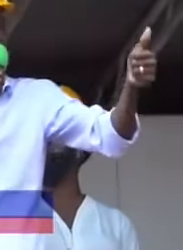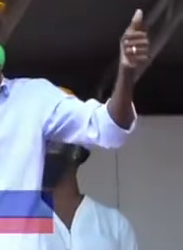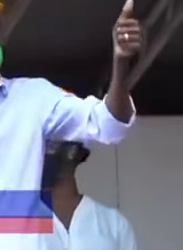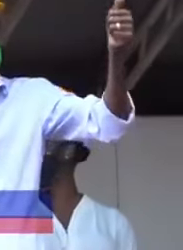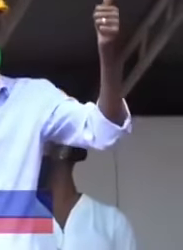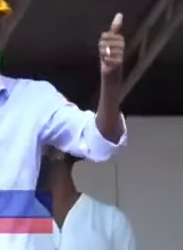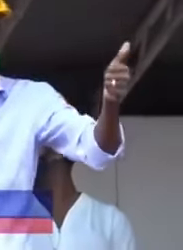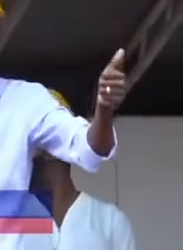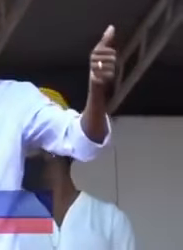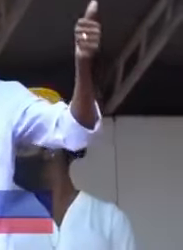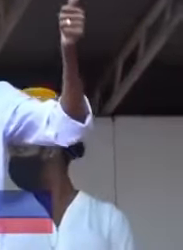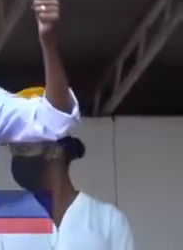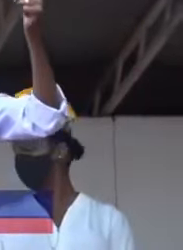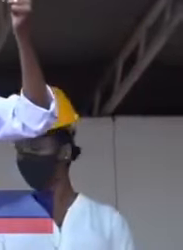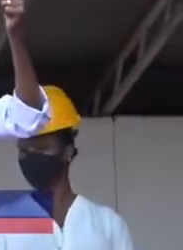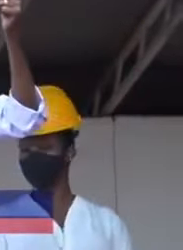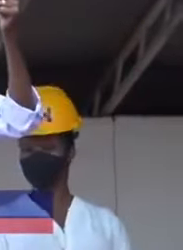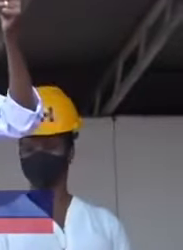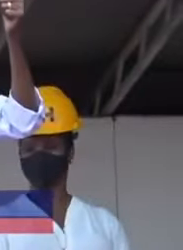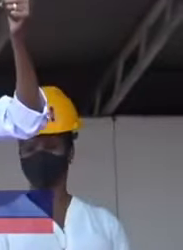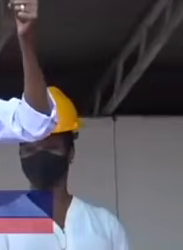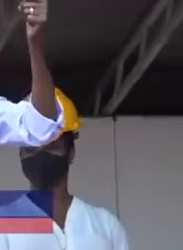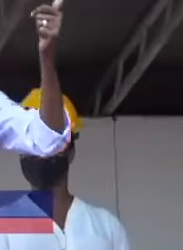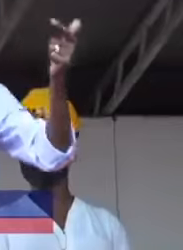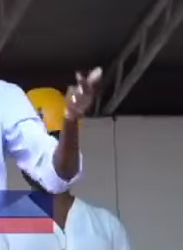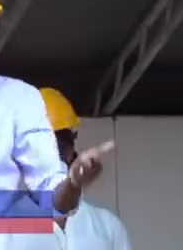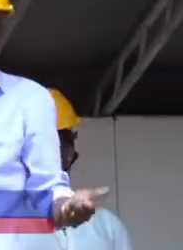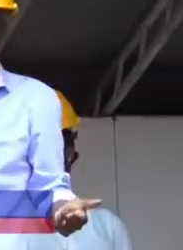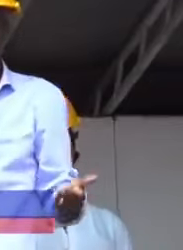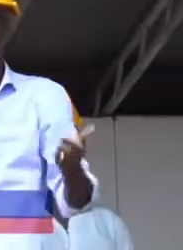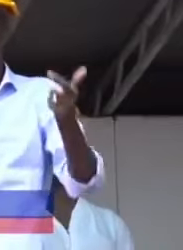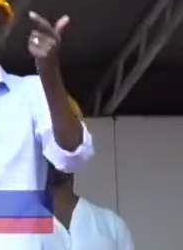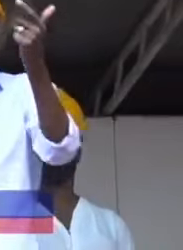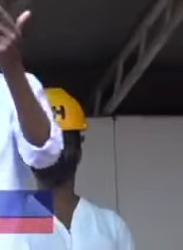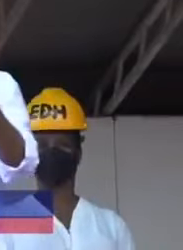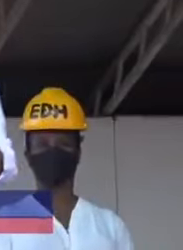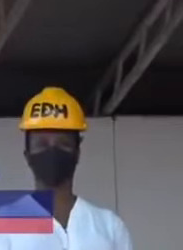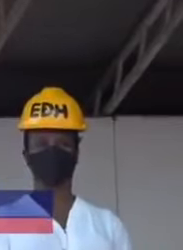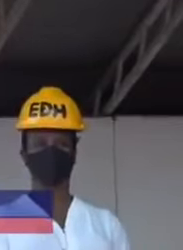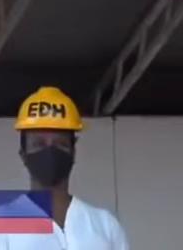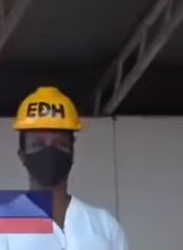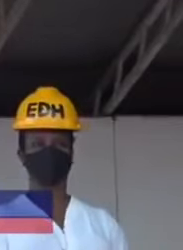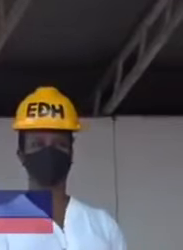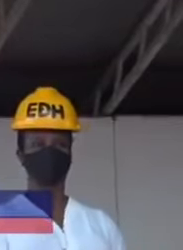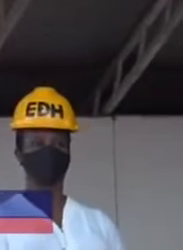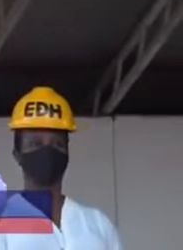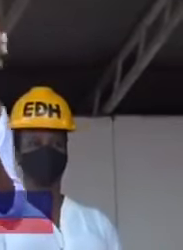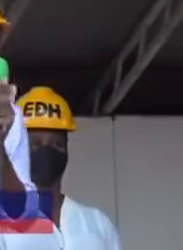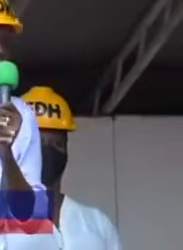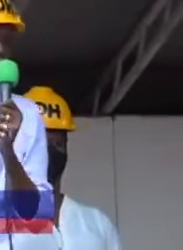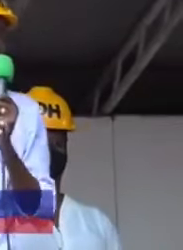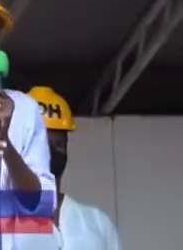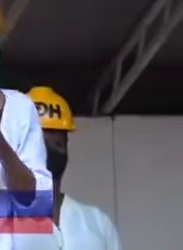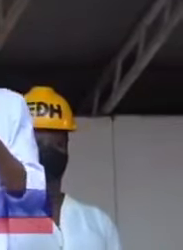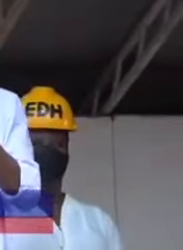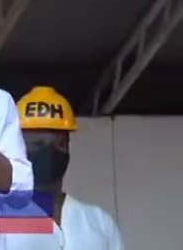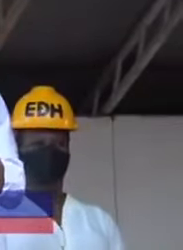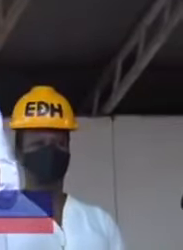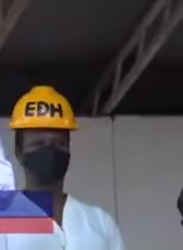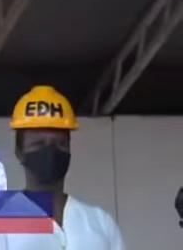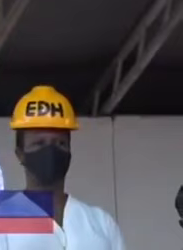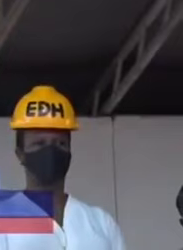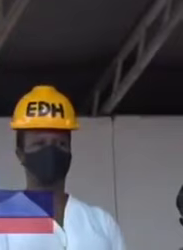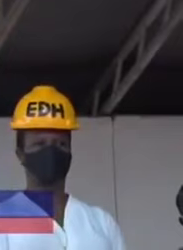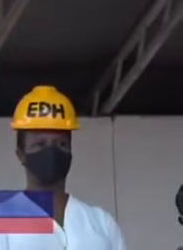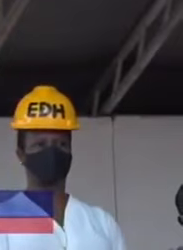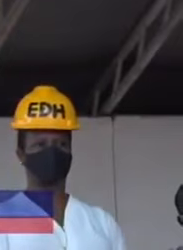mars, 22 avril, 20 mois, 22 mai, 22 mois, 22 juin, 23 mois. L'étude là fini, monsieur dit